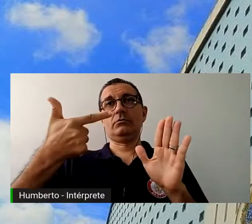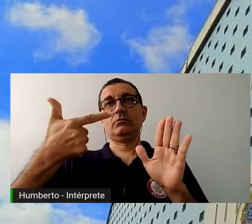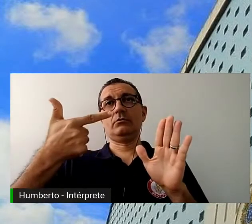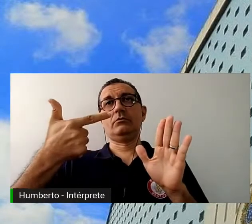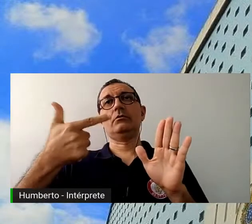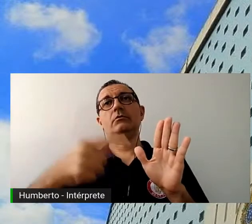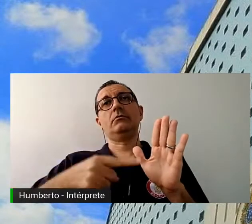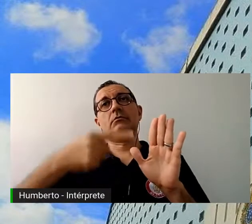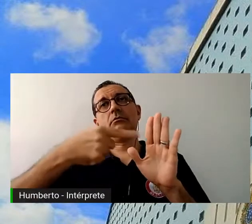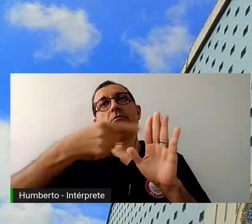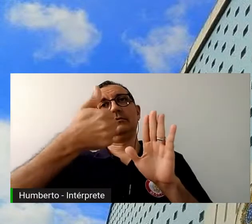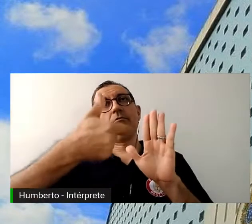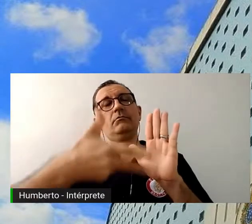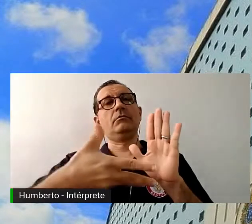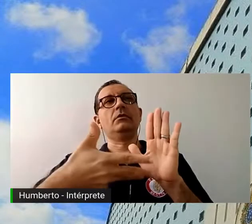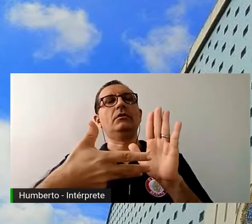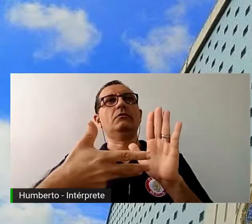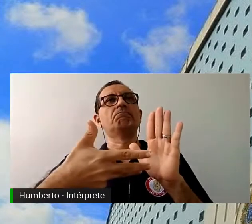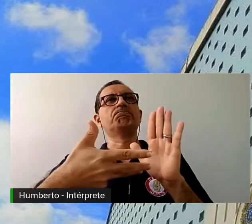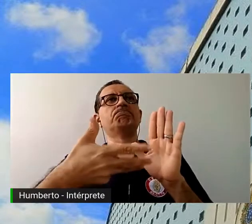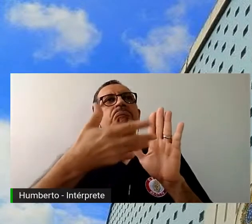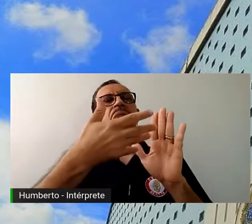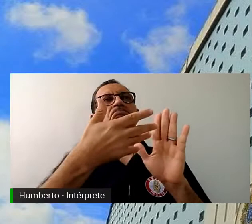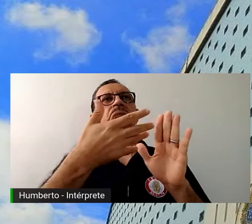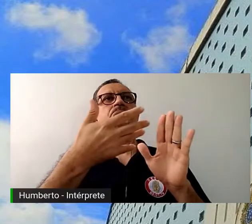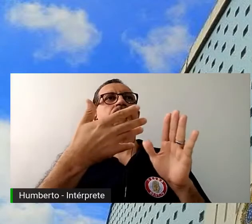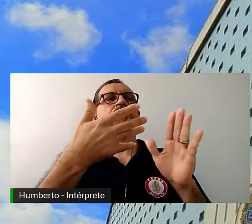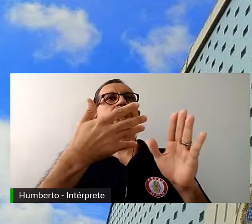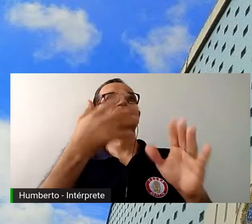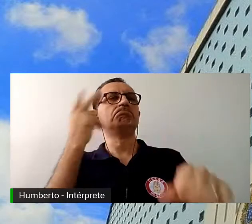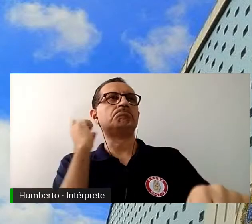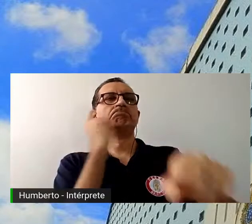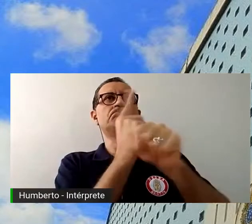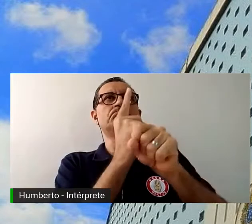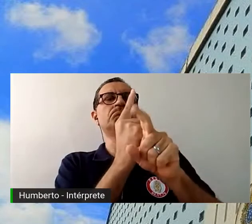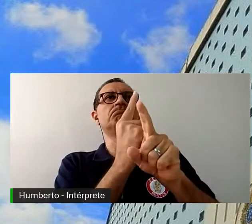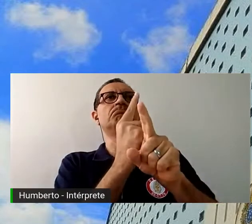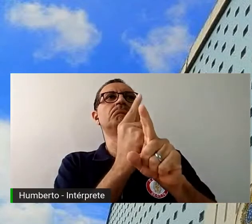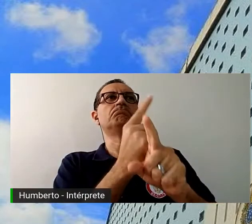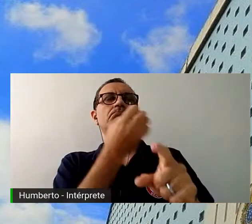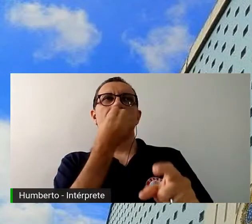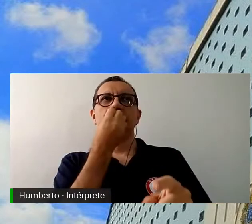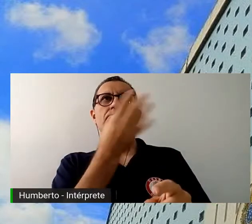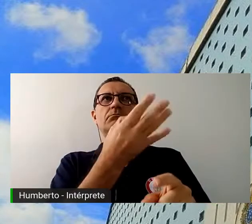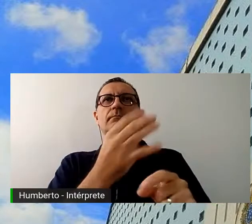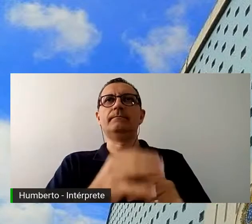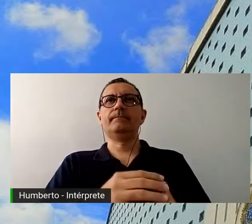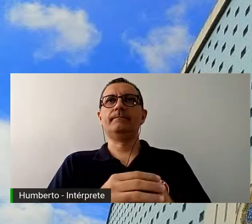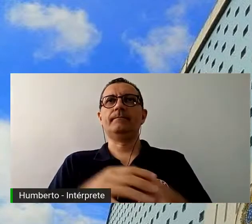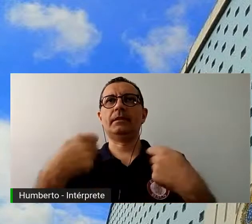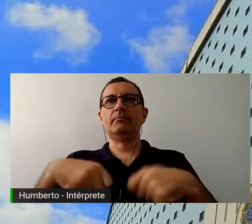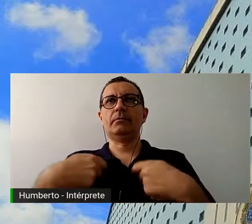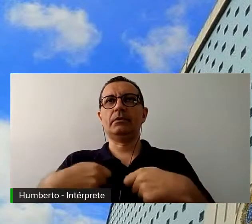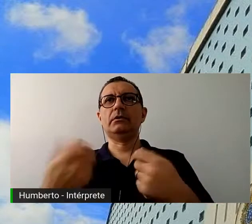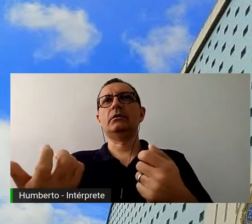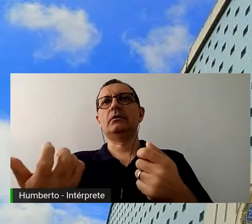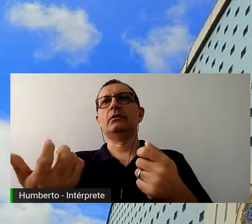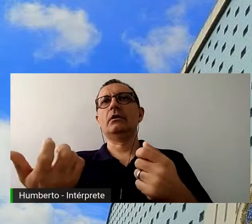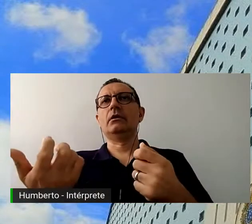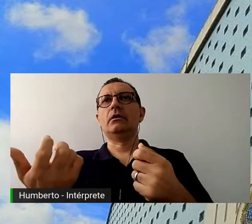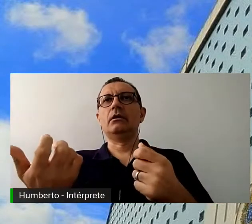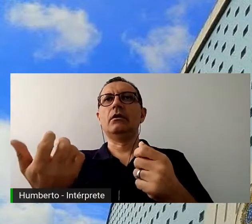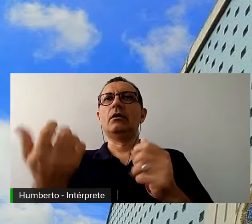faça esse reconhecimento, porque esse reconhecimento estimula a adoção de ações e de políticas em